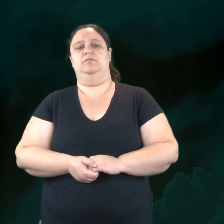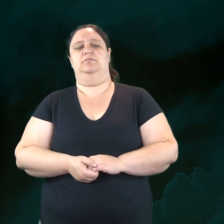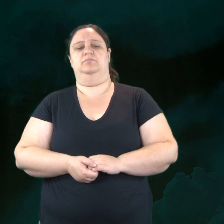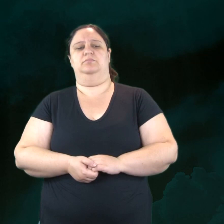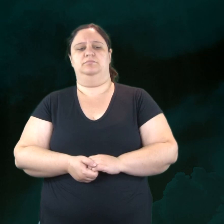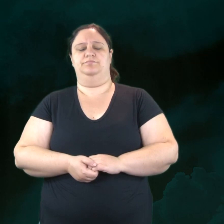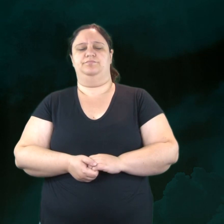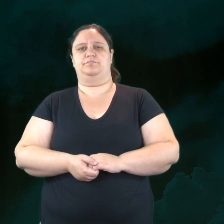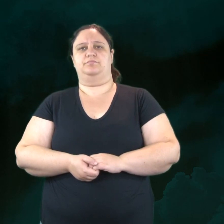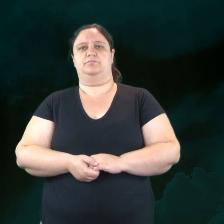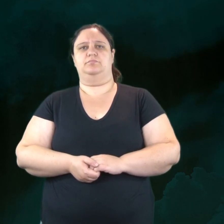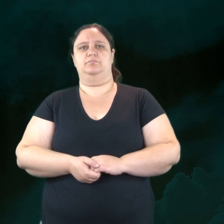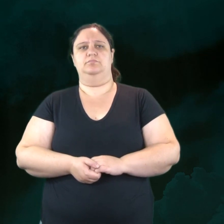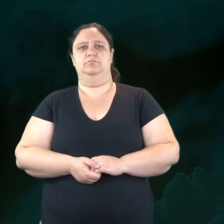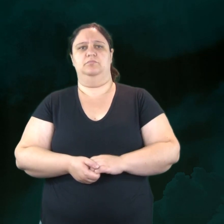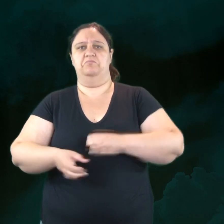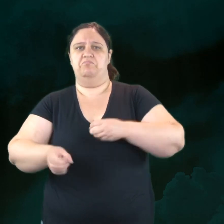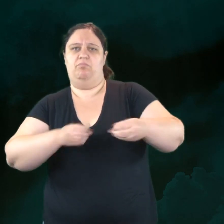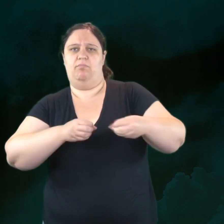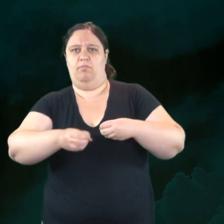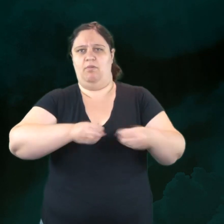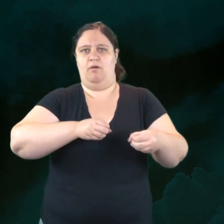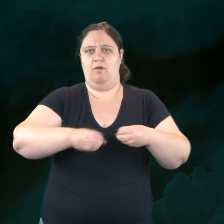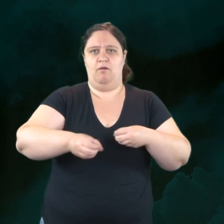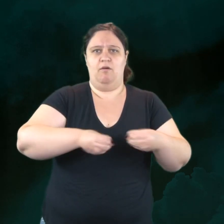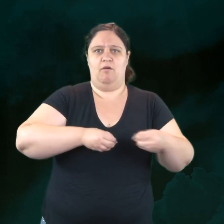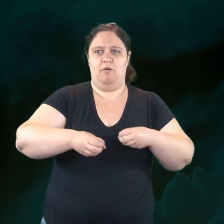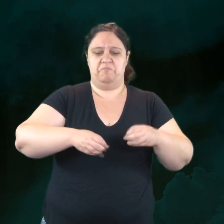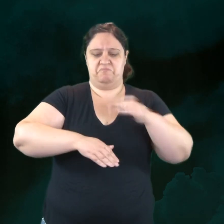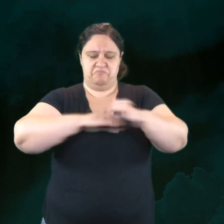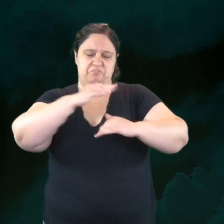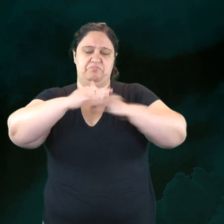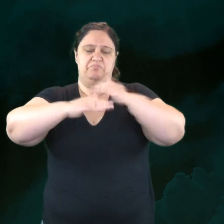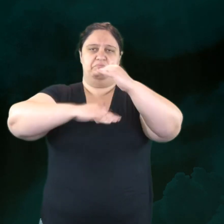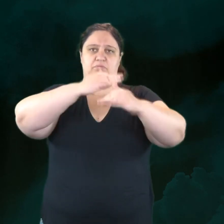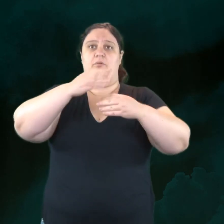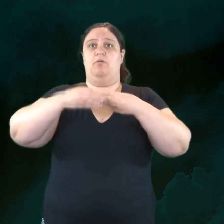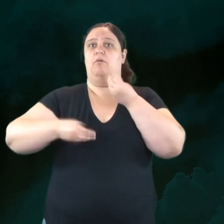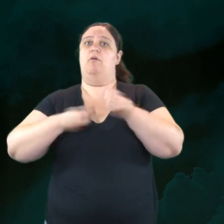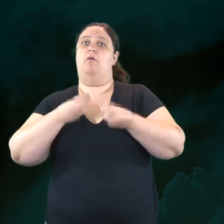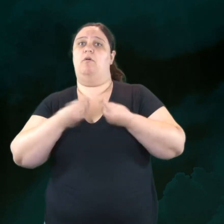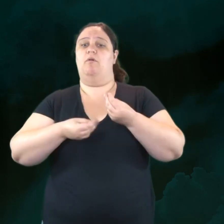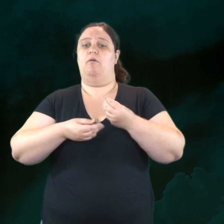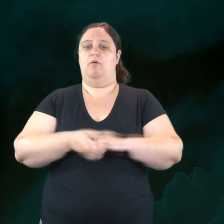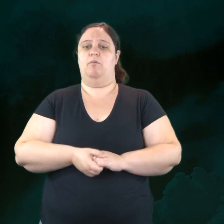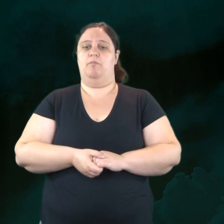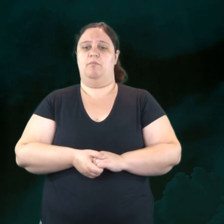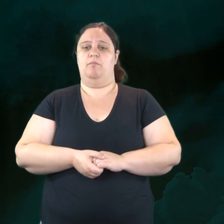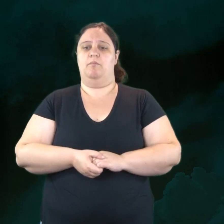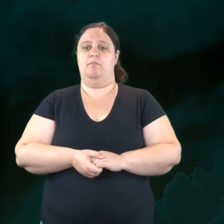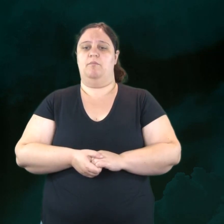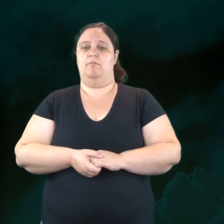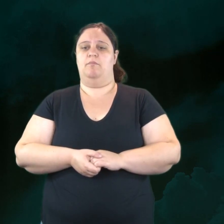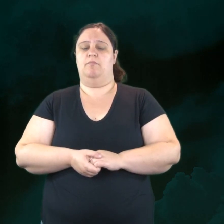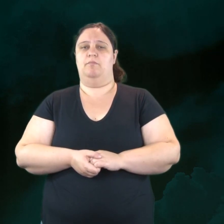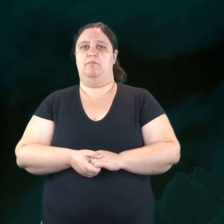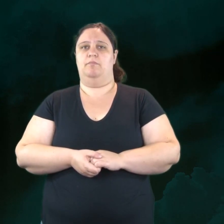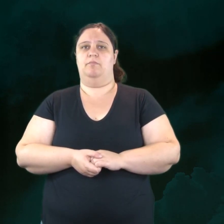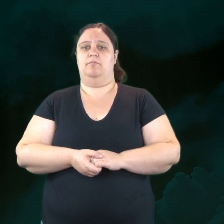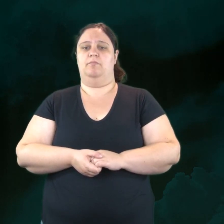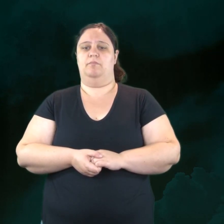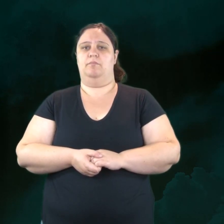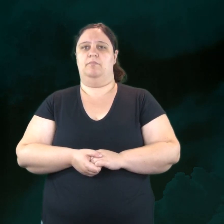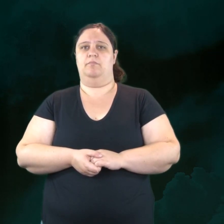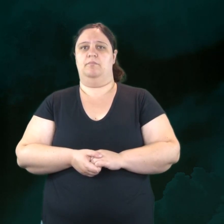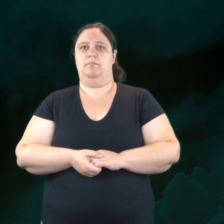em que a quem nós servimos, tenha progresso espiritual, queridos irmãos, é voltar-se para